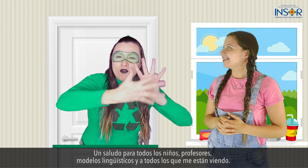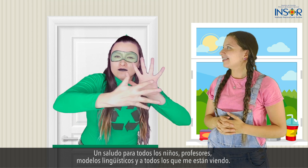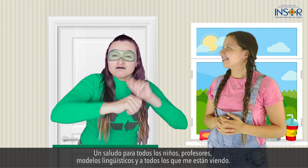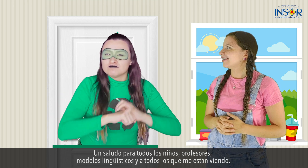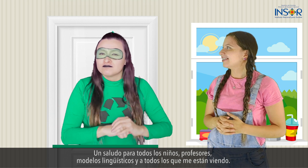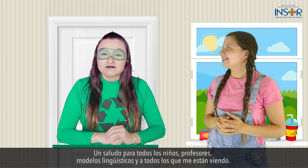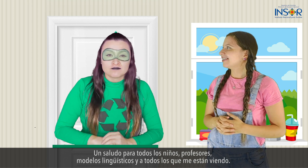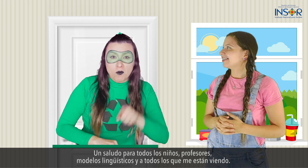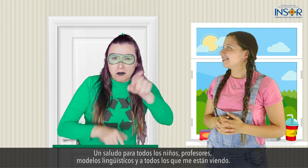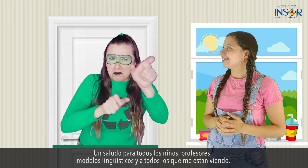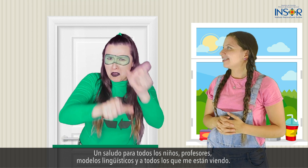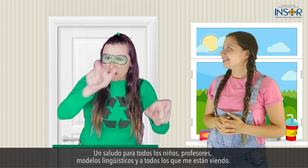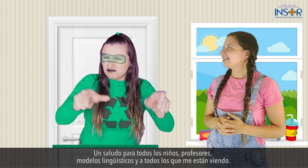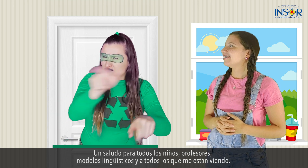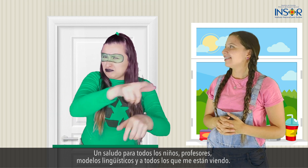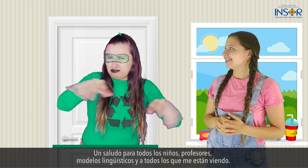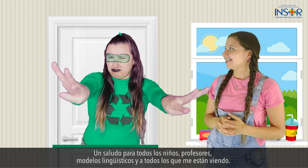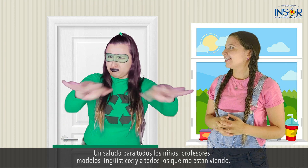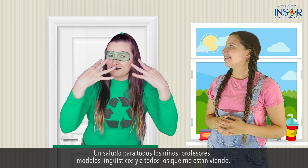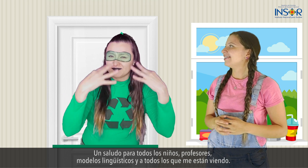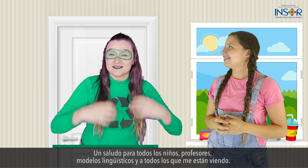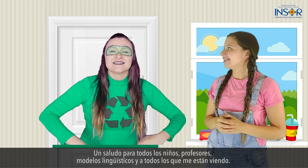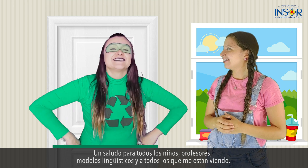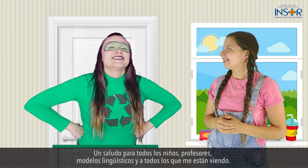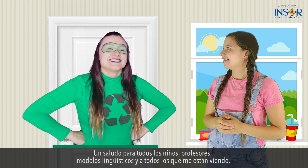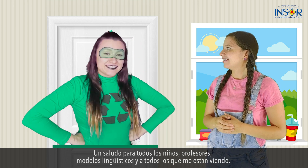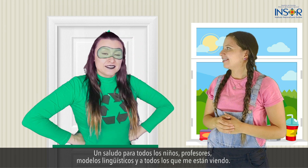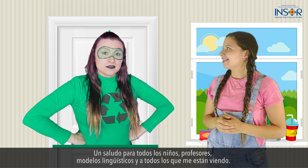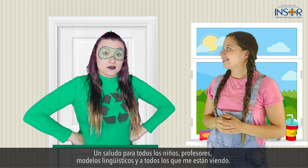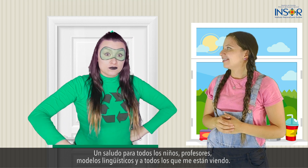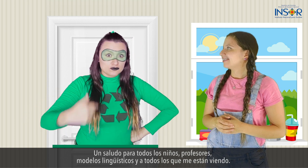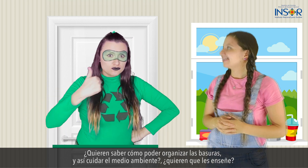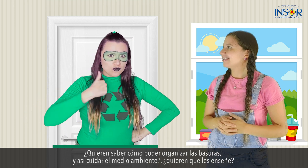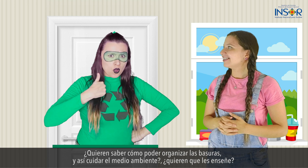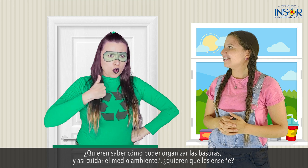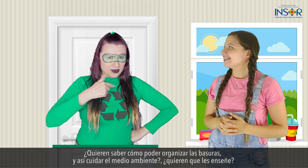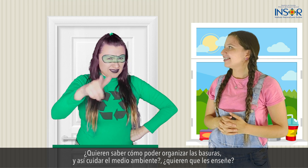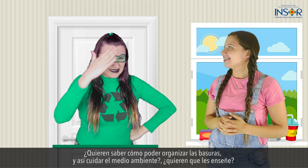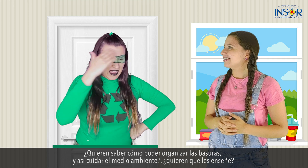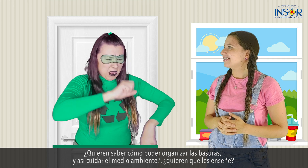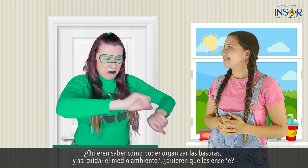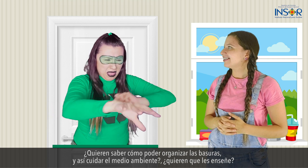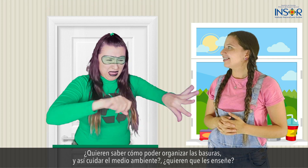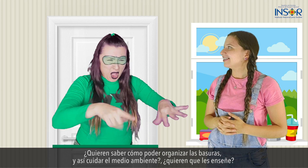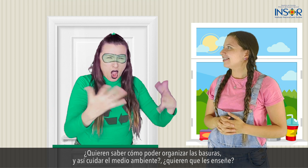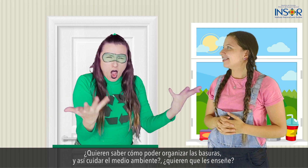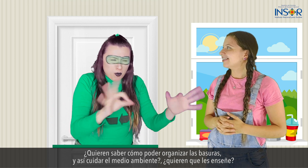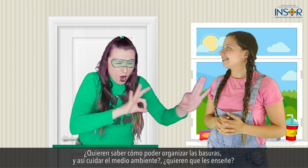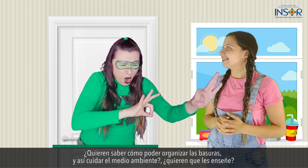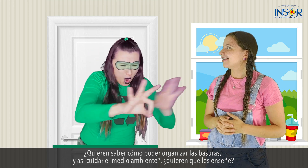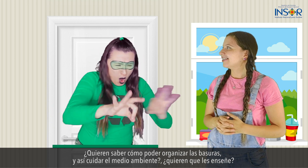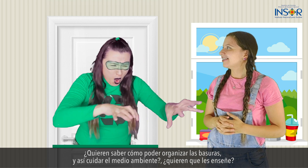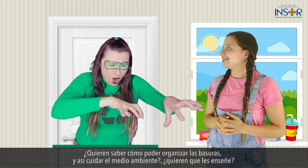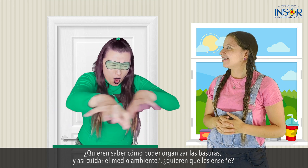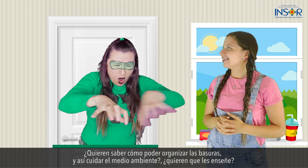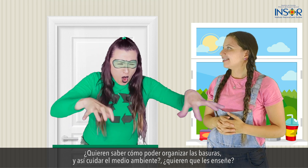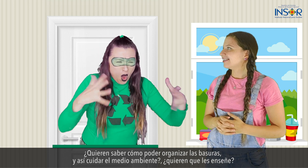lingüísticos y a todos los que me están viendo. ¿Quieren saber cómo poder organizar las